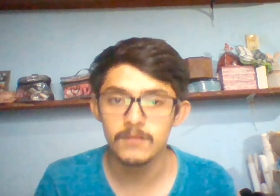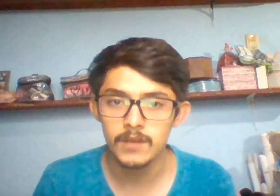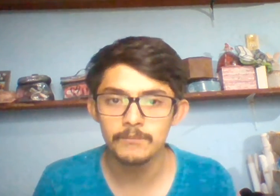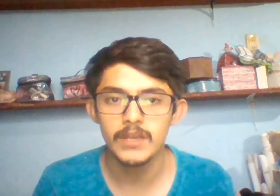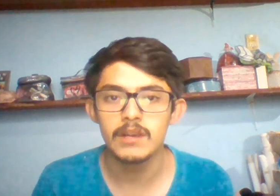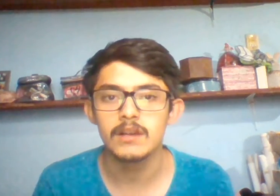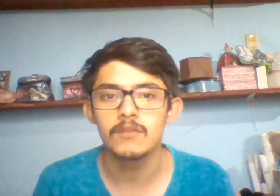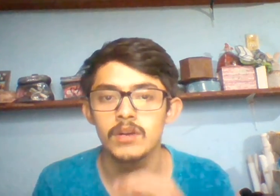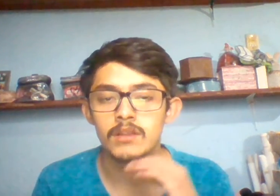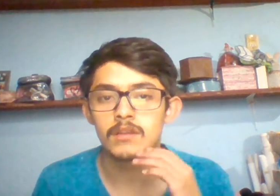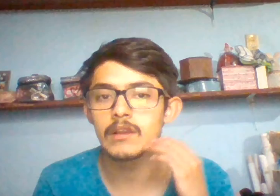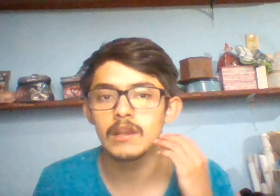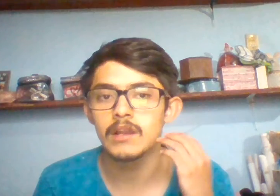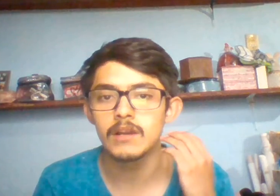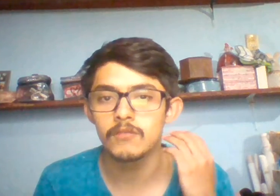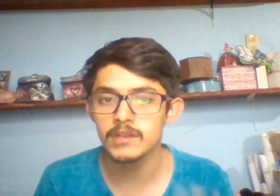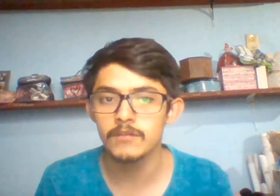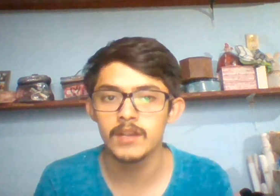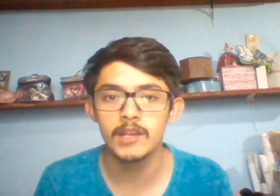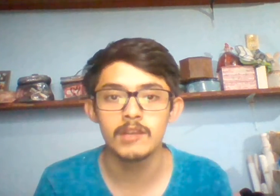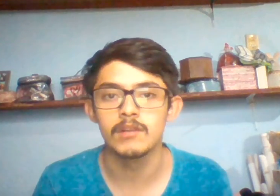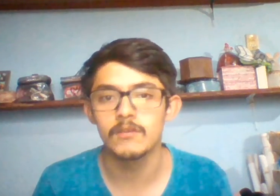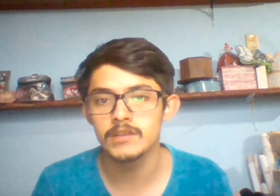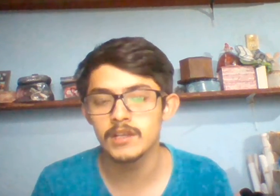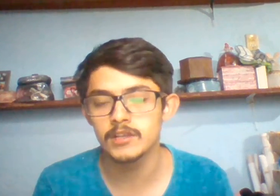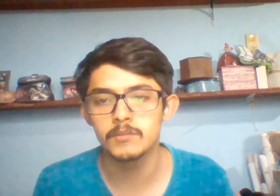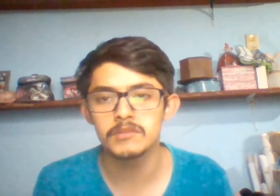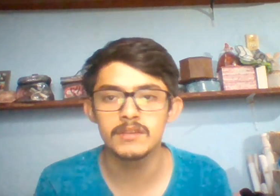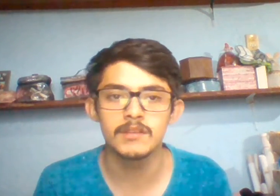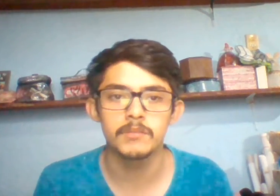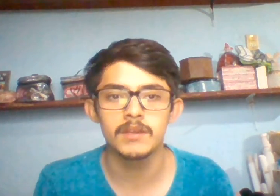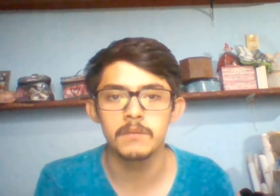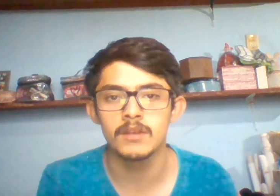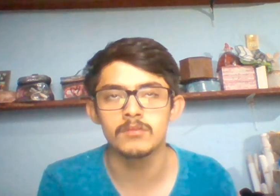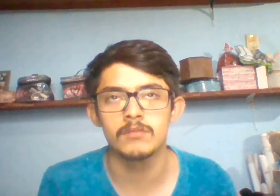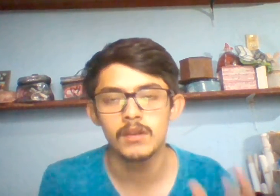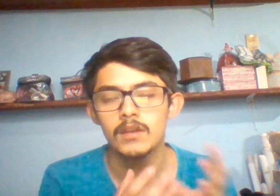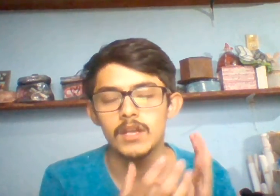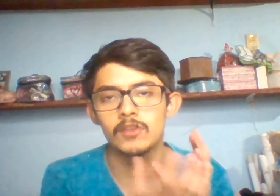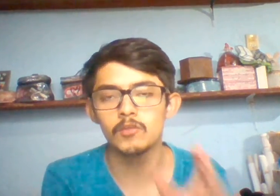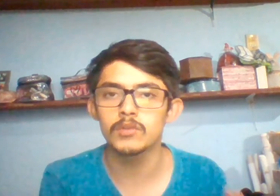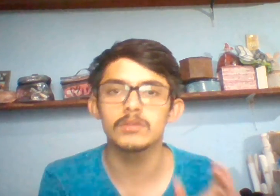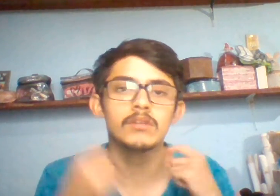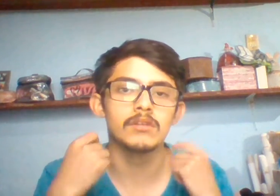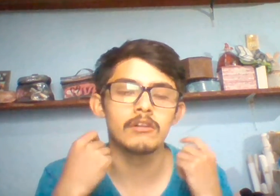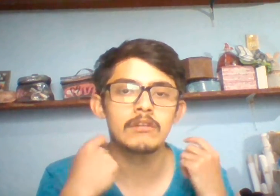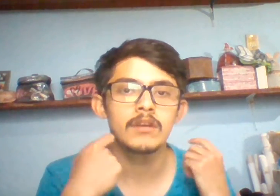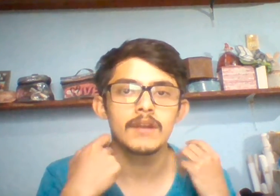FEM, que la fuerte FEM o la fuerza electromotriz se puede ver en un motor, en